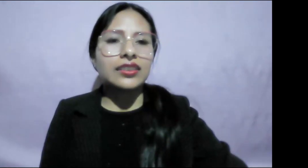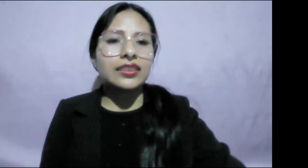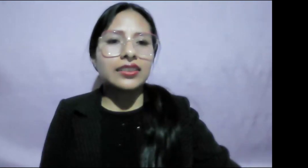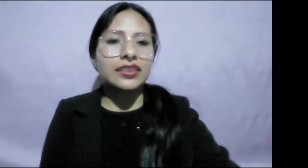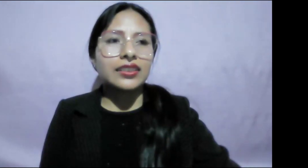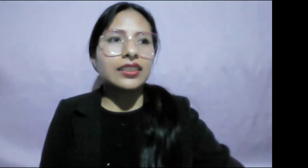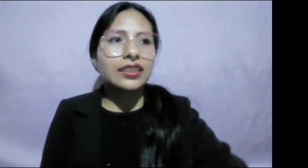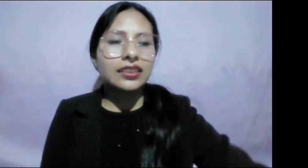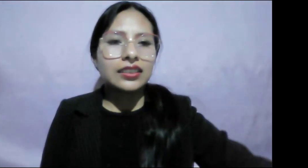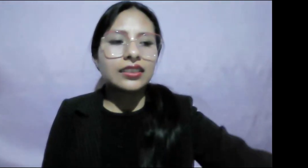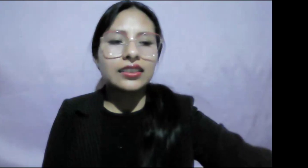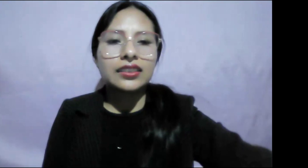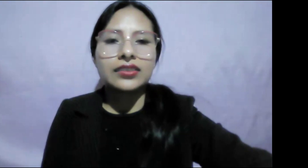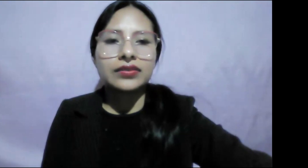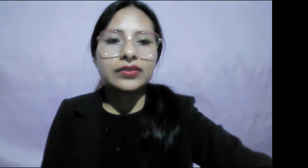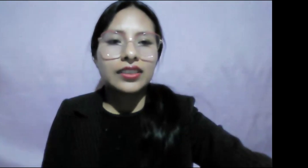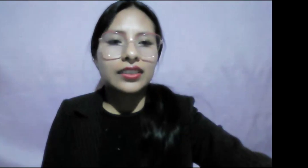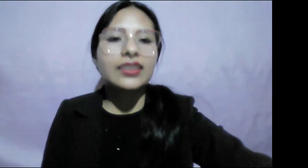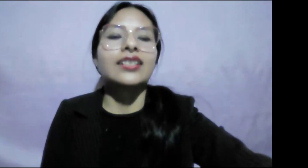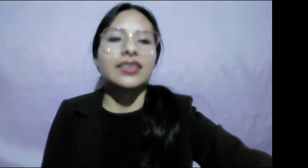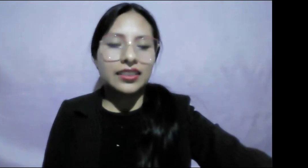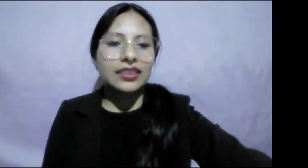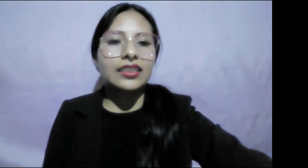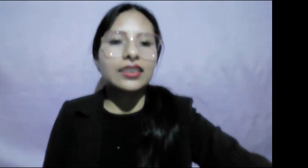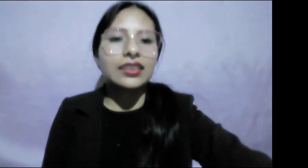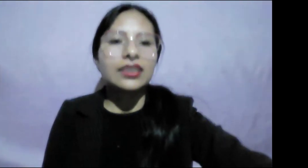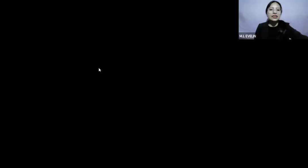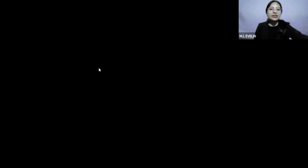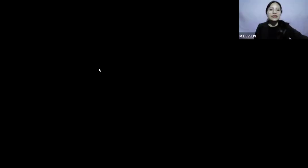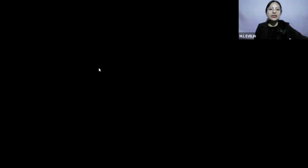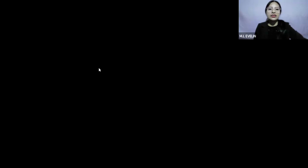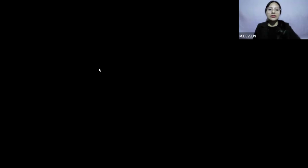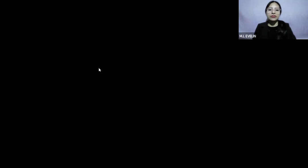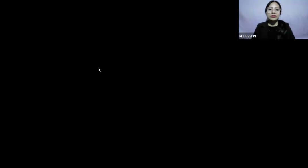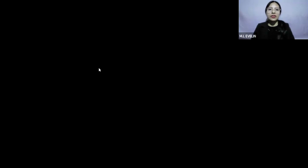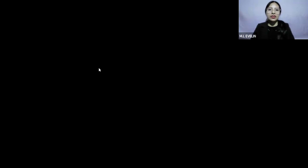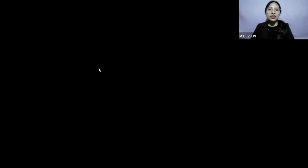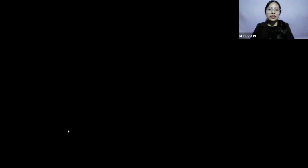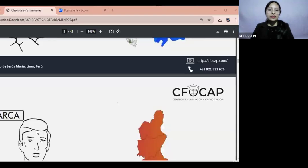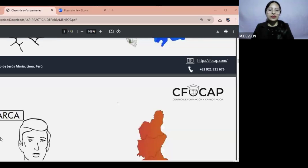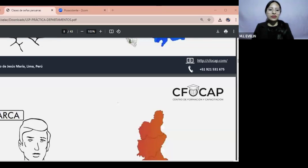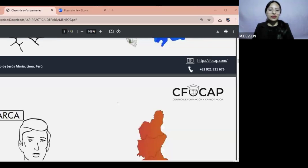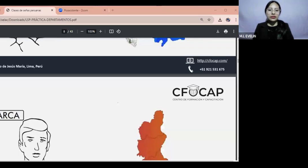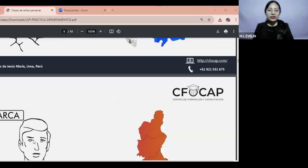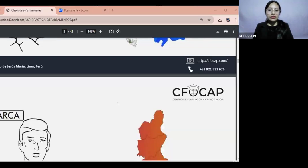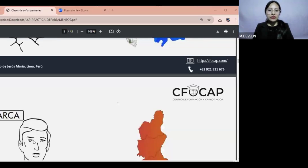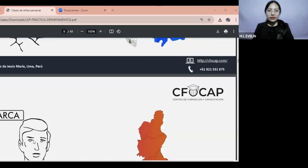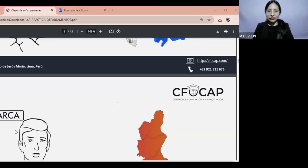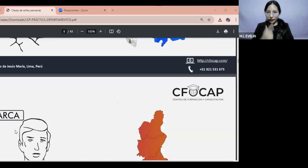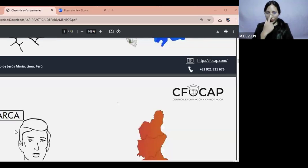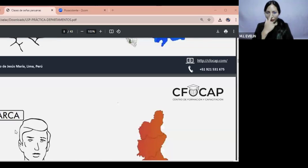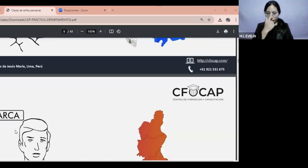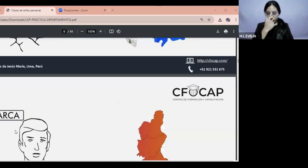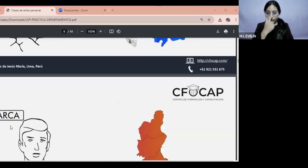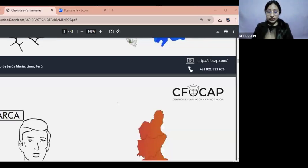esa seña Sí no te preocupes continuamos con pero queremos verte Roberto